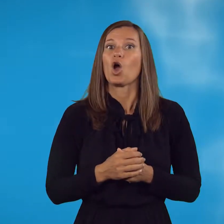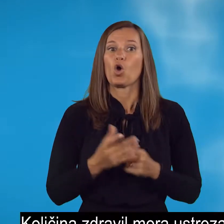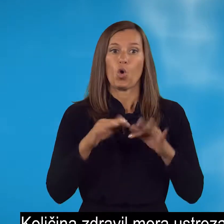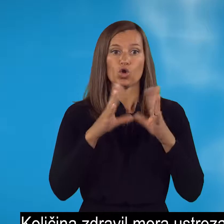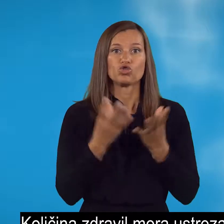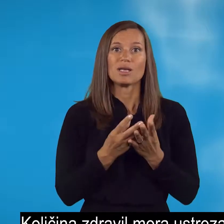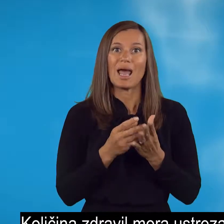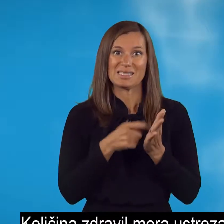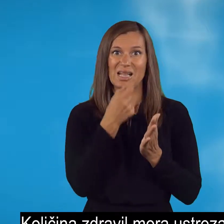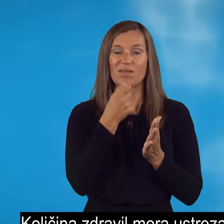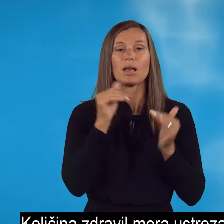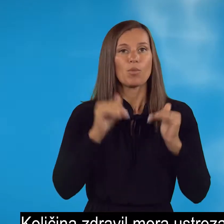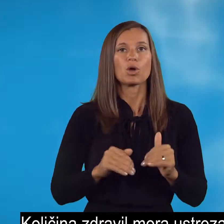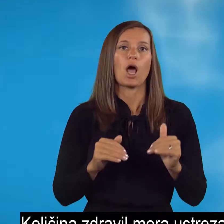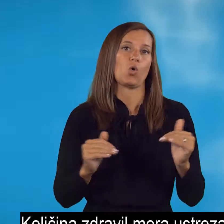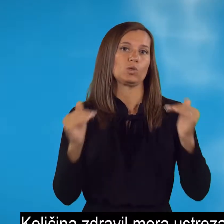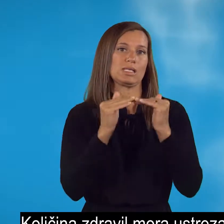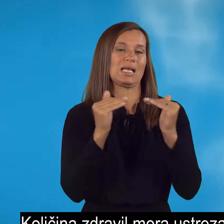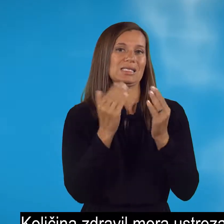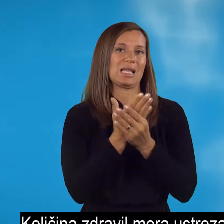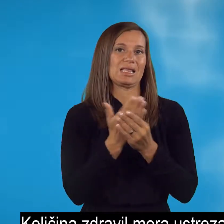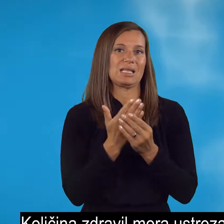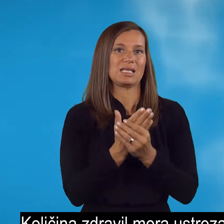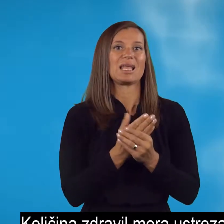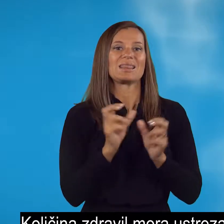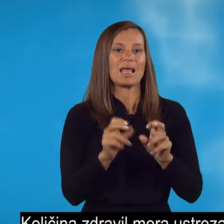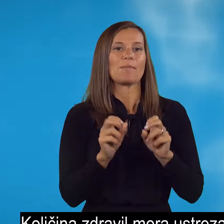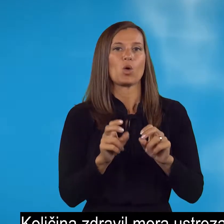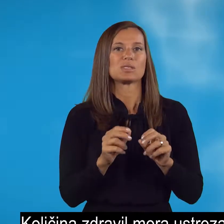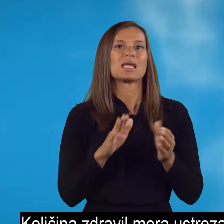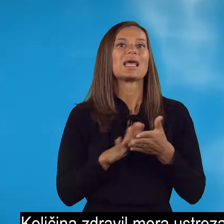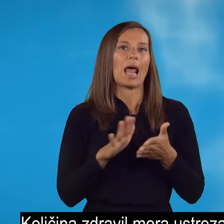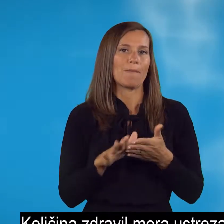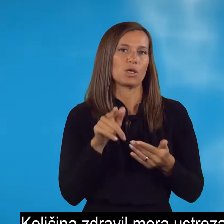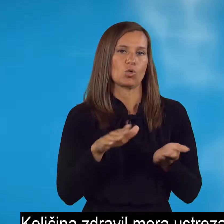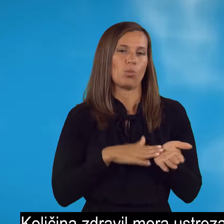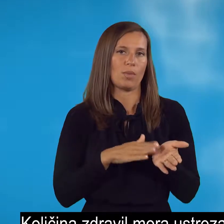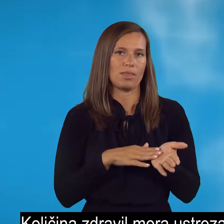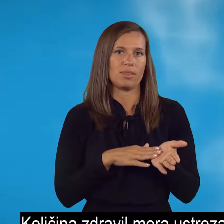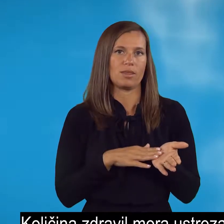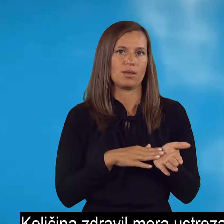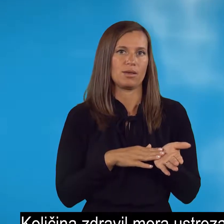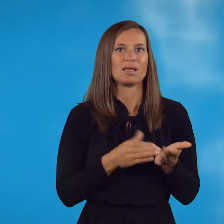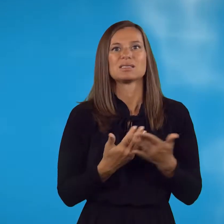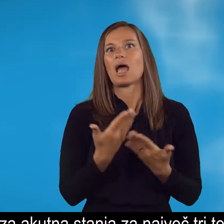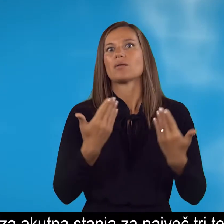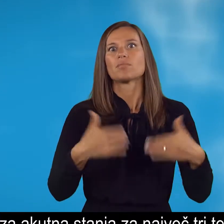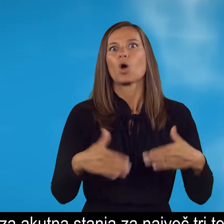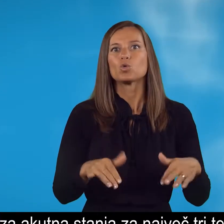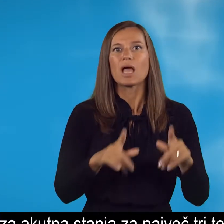Količina zdravil mora ustrezati zadevni terapevtski rabi, in sicer za akutna stanja